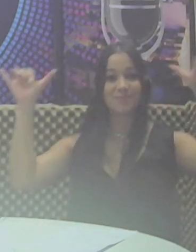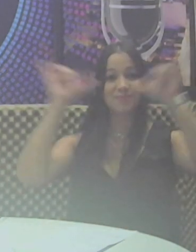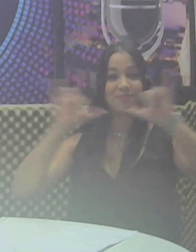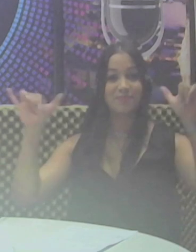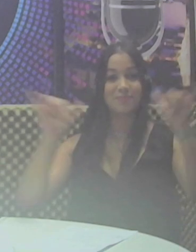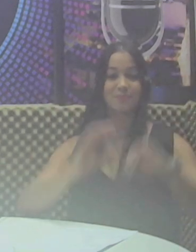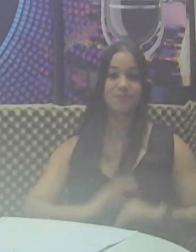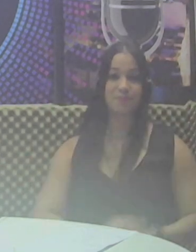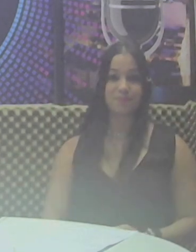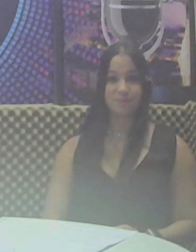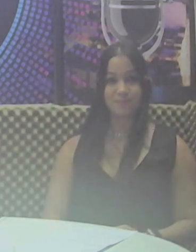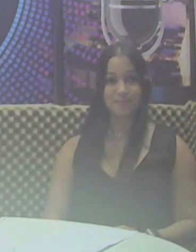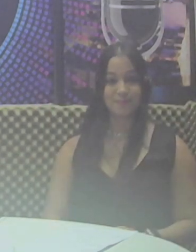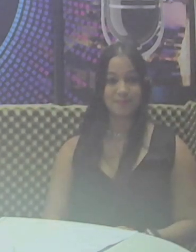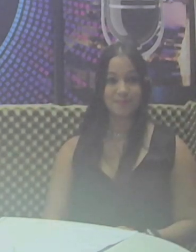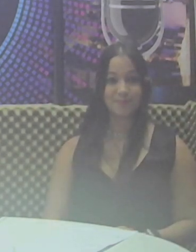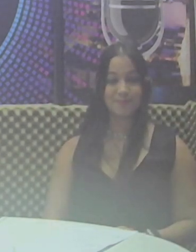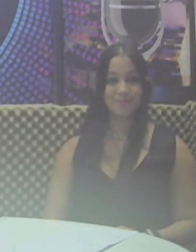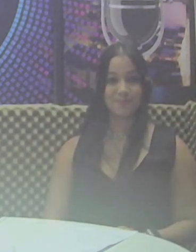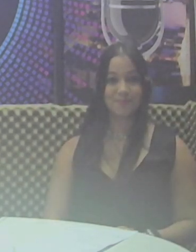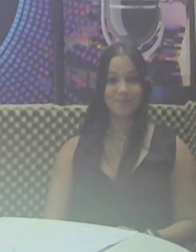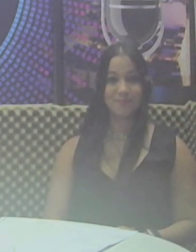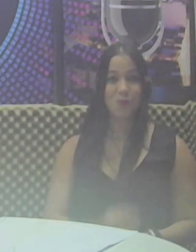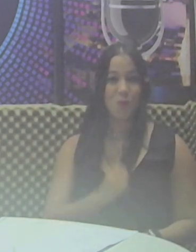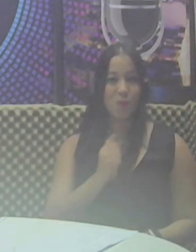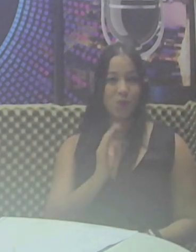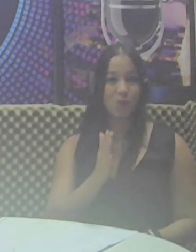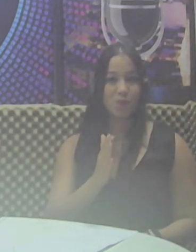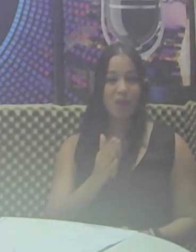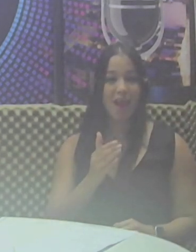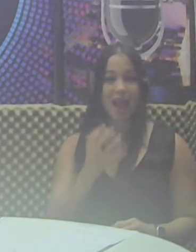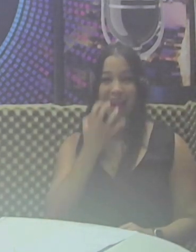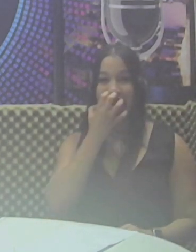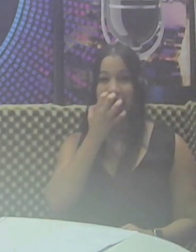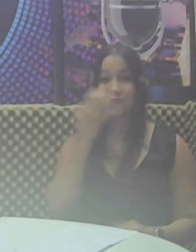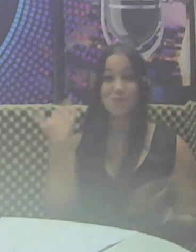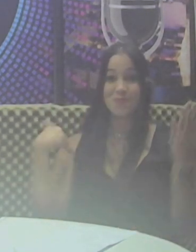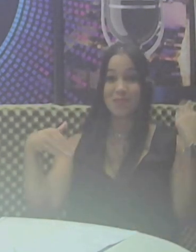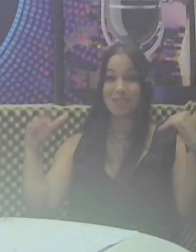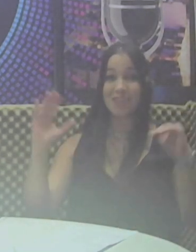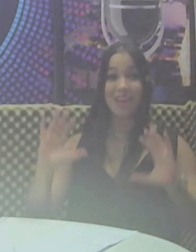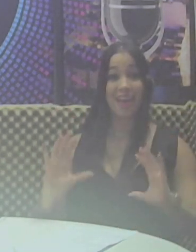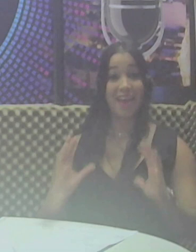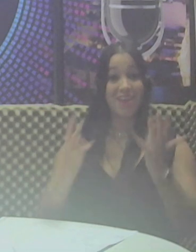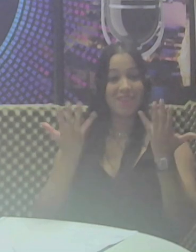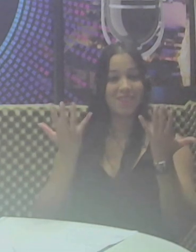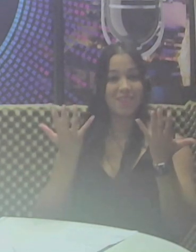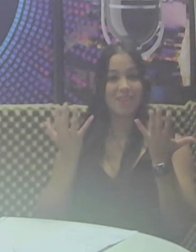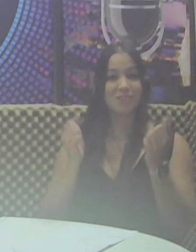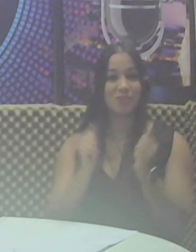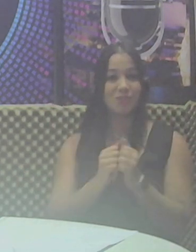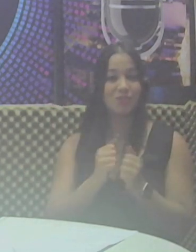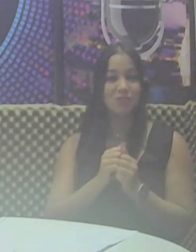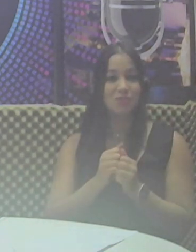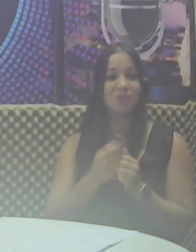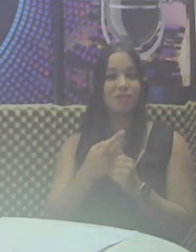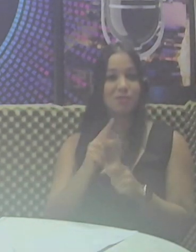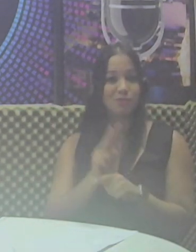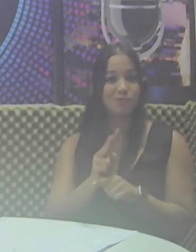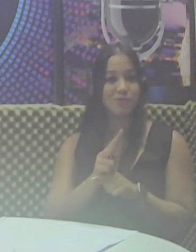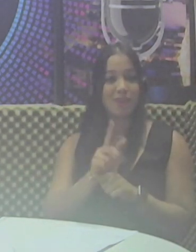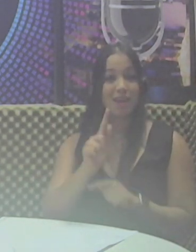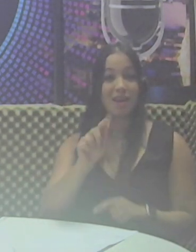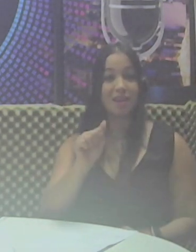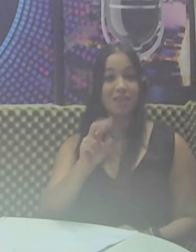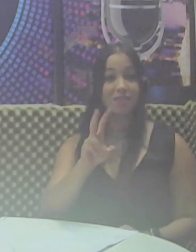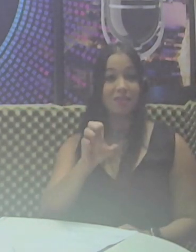notícias. Vem aí a Cão-Miada. O evento propõe um passeio com pets no Parque Gávea no próximo domingo,